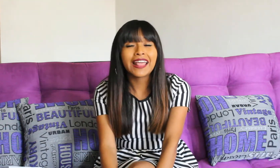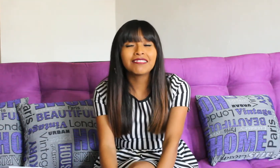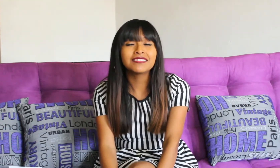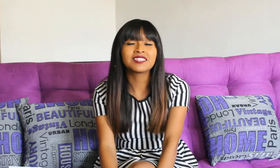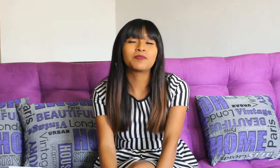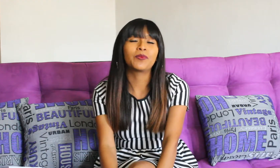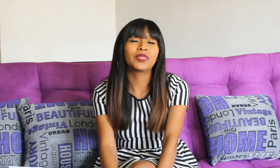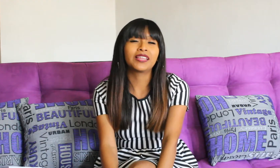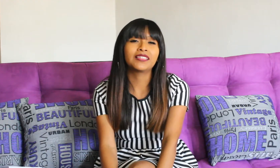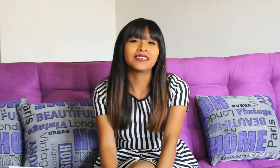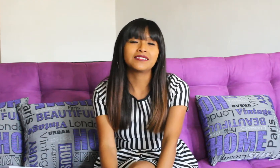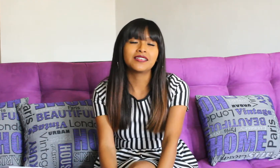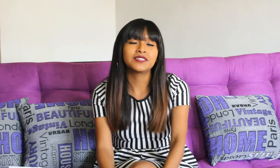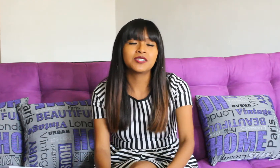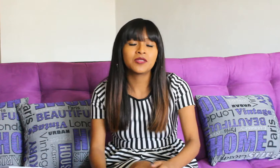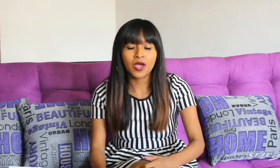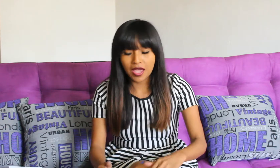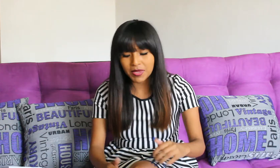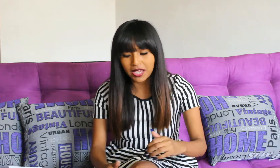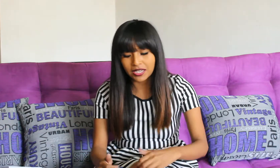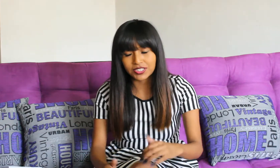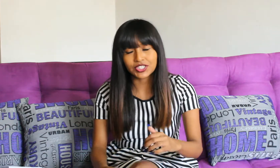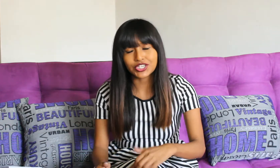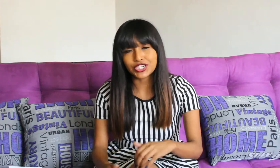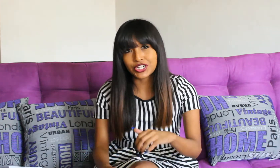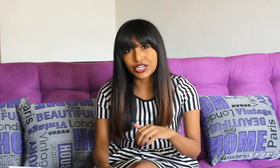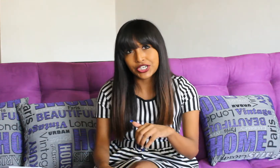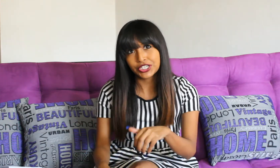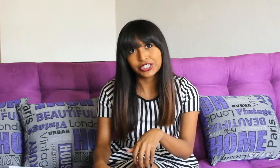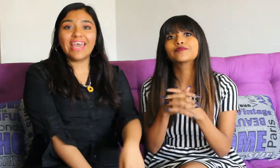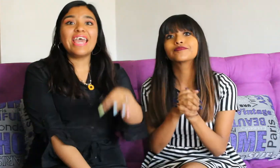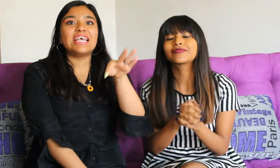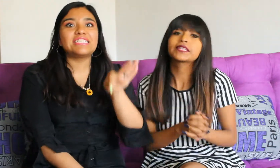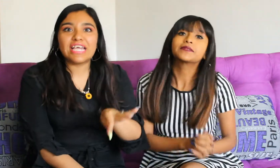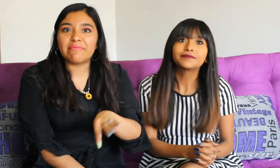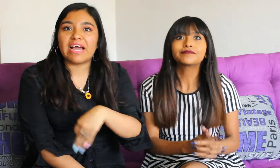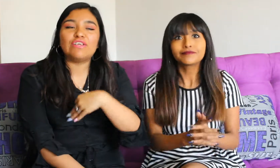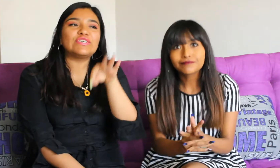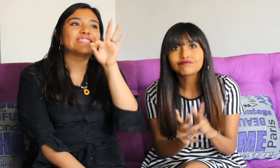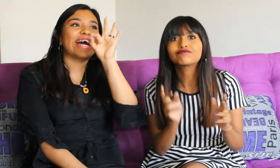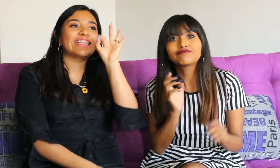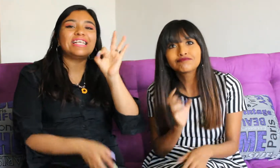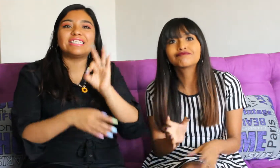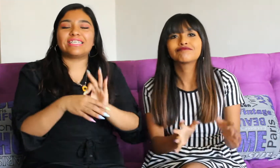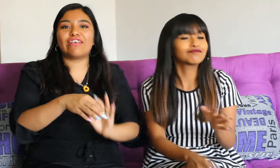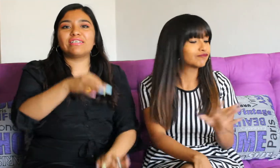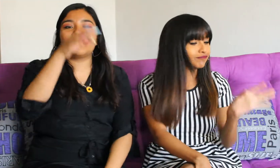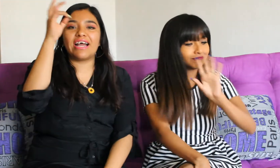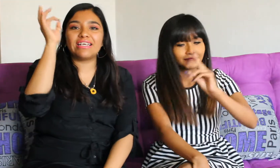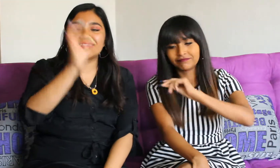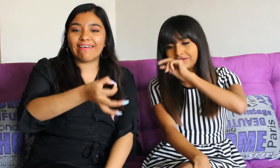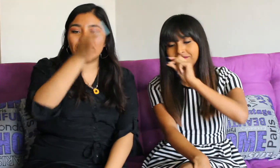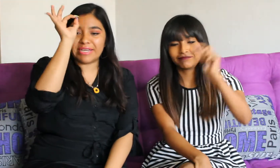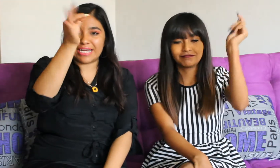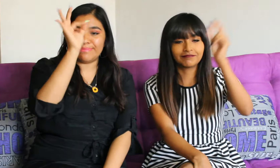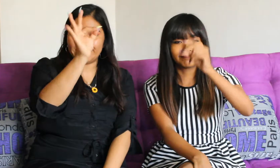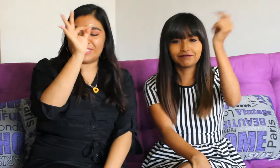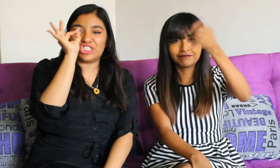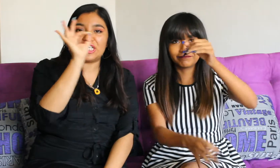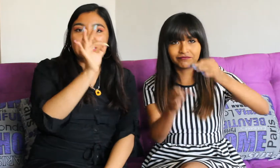grandes exponentes, ¿sí o no, Abby Gangster? Y sí, amiga, los carteles anteriores, mira, han estado, mira,